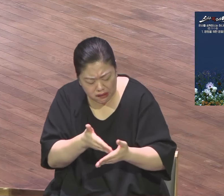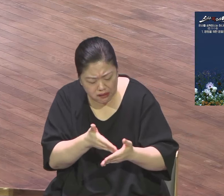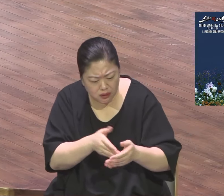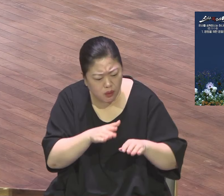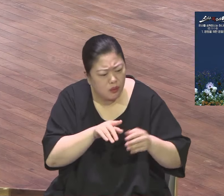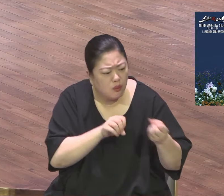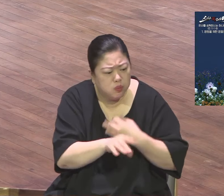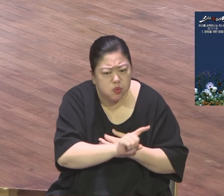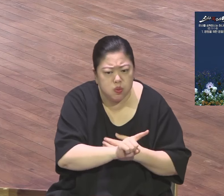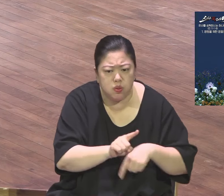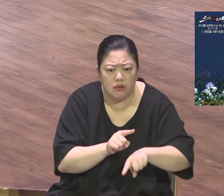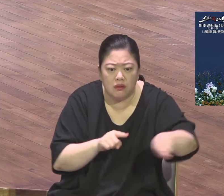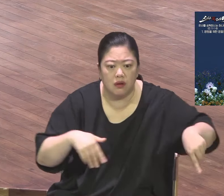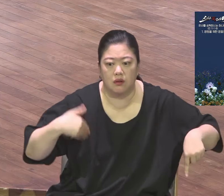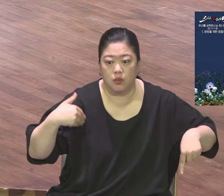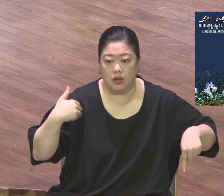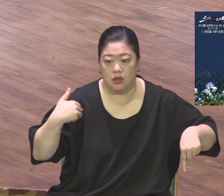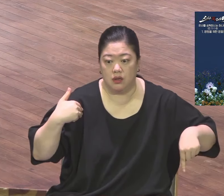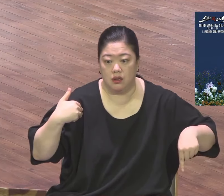있어요.